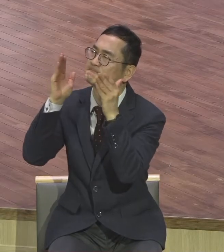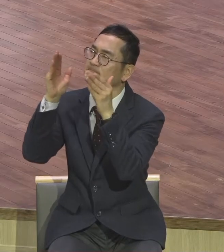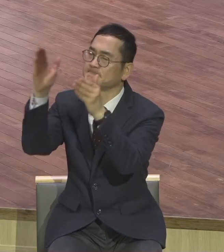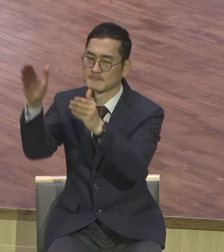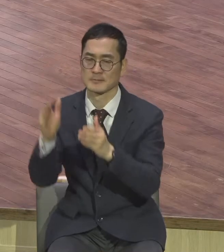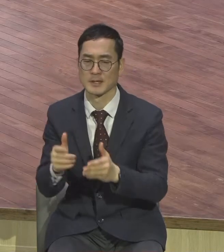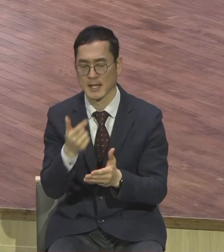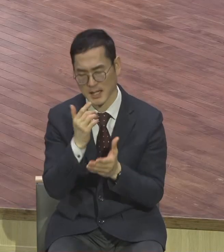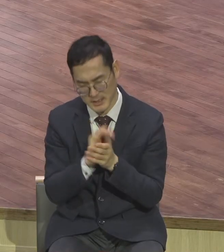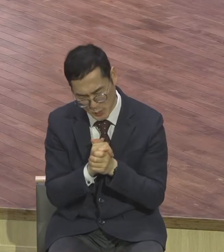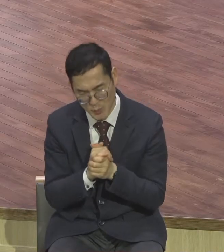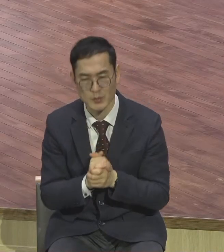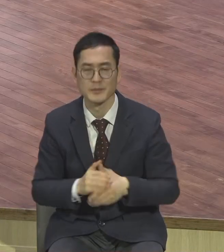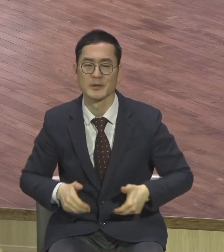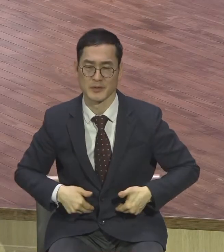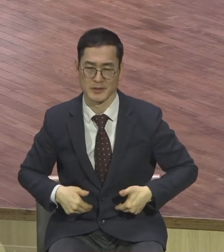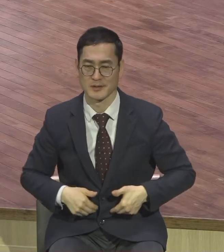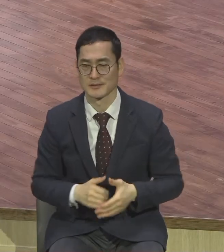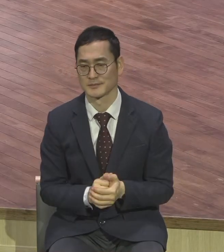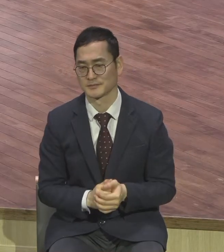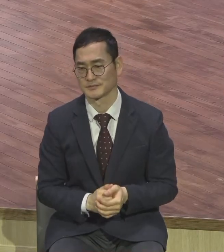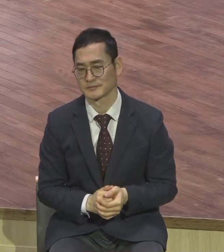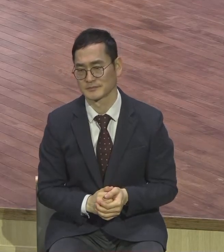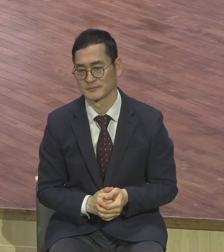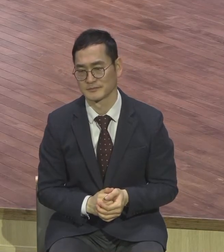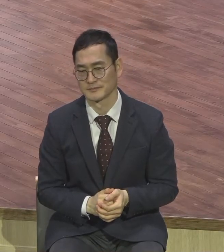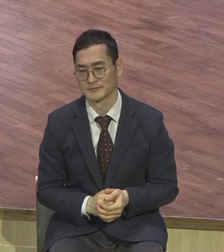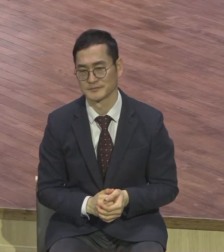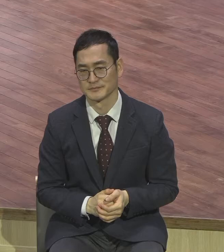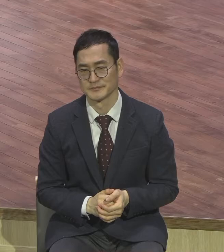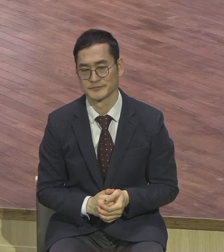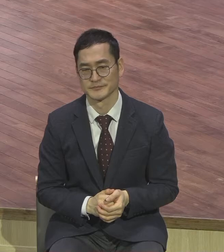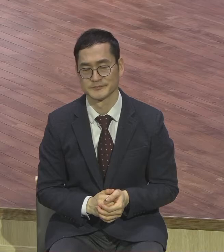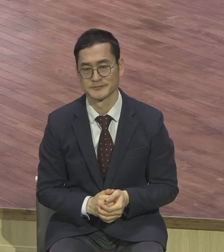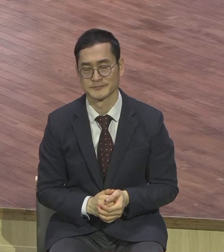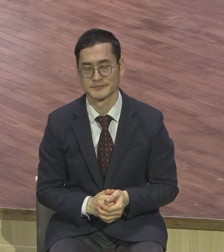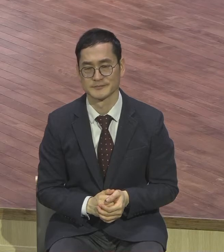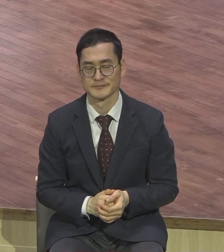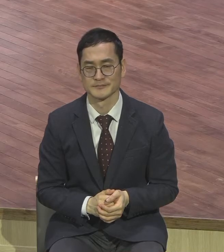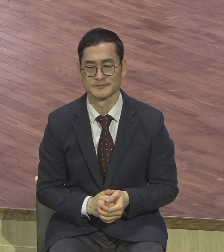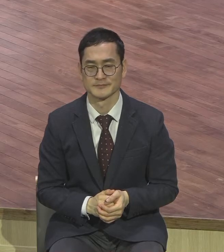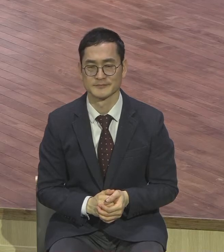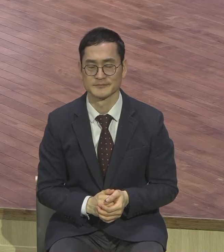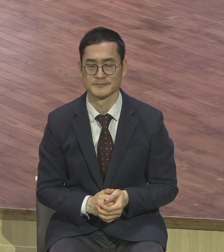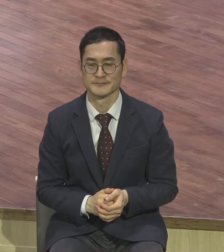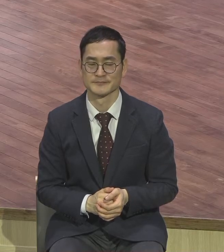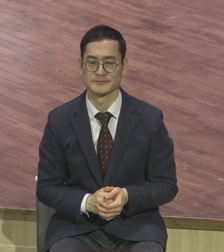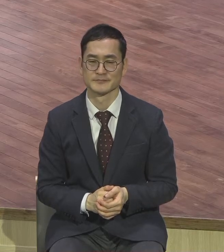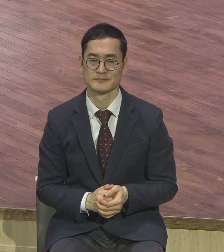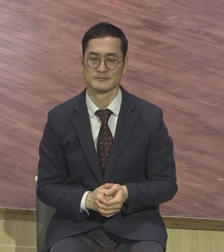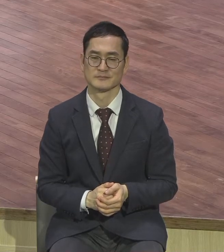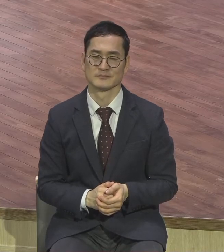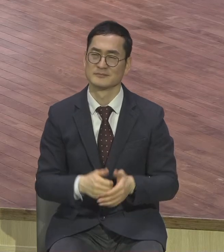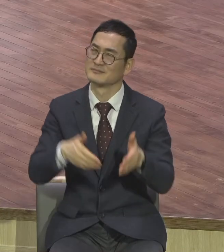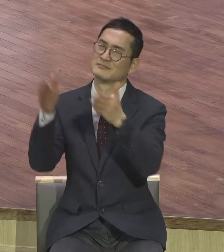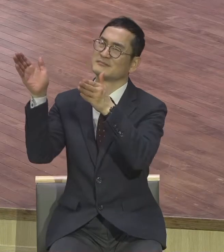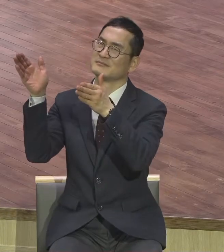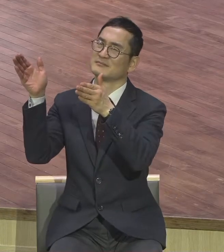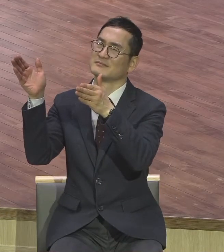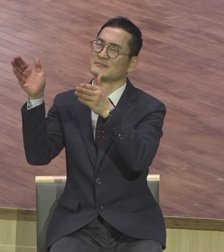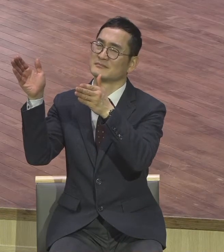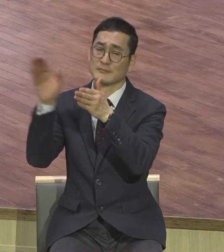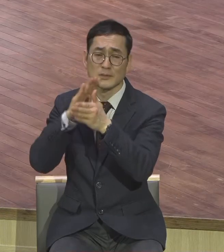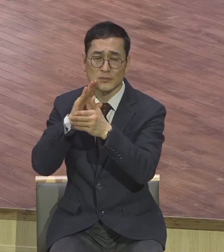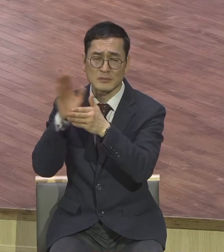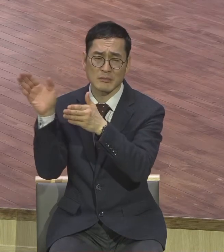그렇게 되어야 돼요 우리의 삶이 하나님을 향한 24시간 되어야 되는데 자꾸 핸드폰